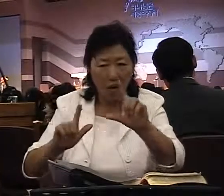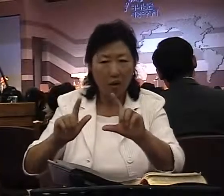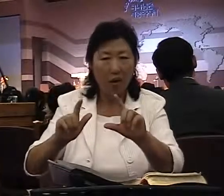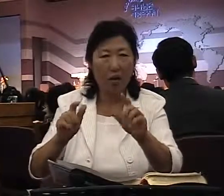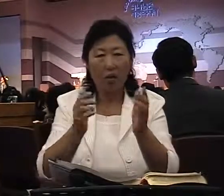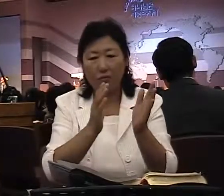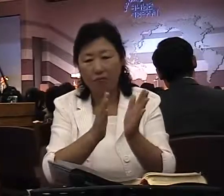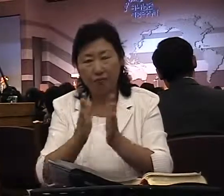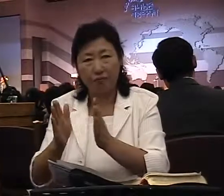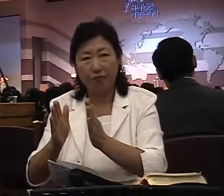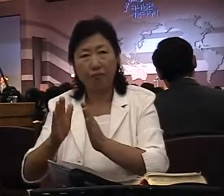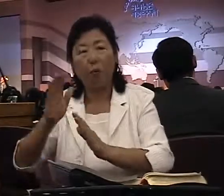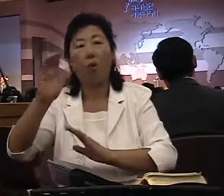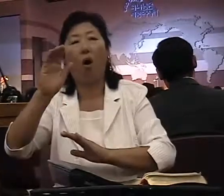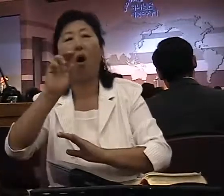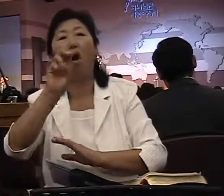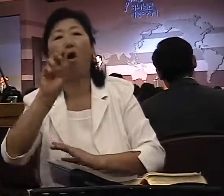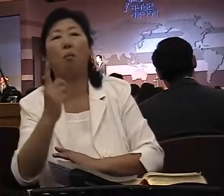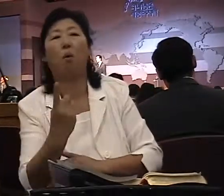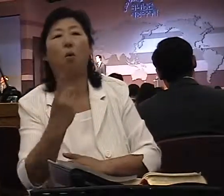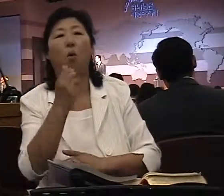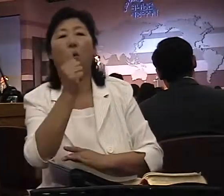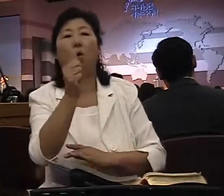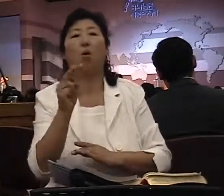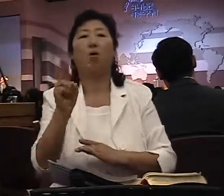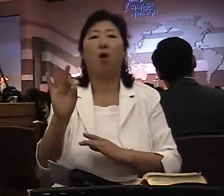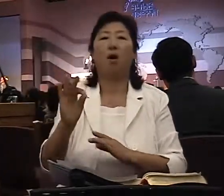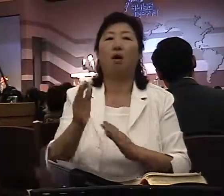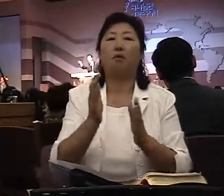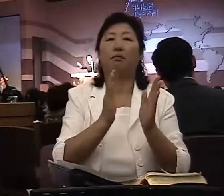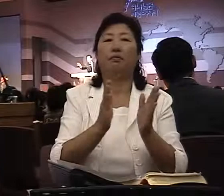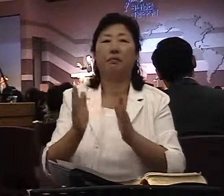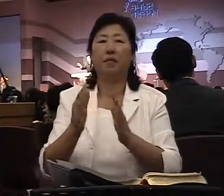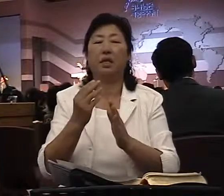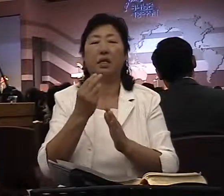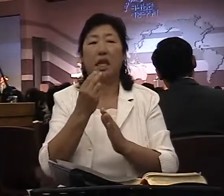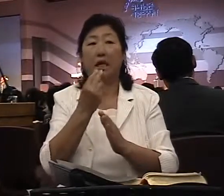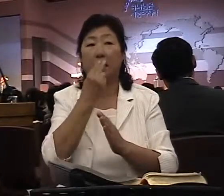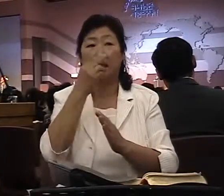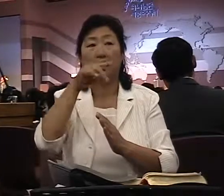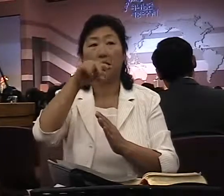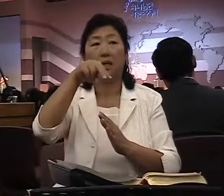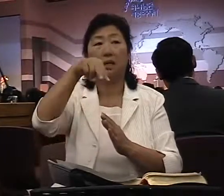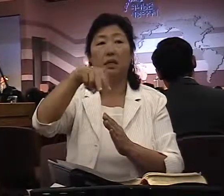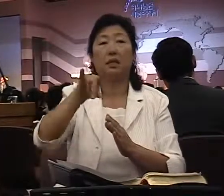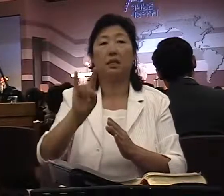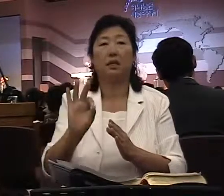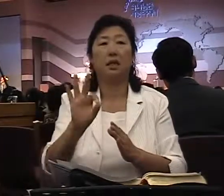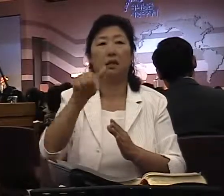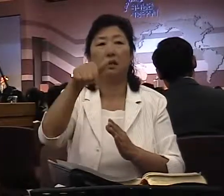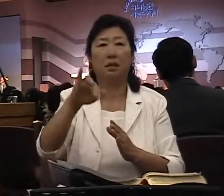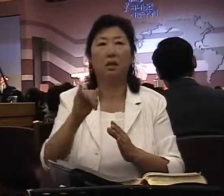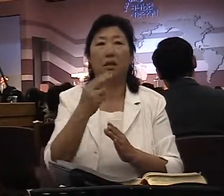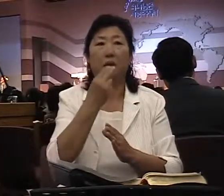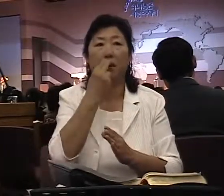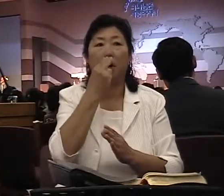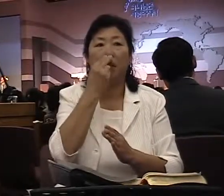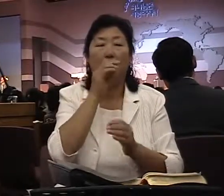모형만 갖추어집니다. 하나님께서 말씀하시는 생기를 부어요. 생기라는 이 말이요 원어에